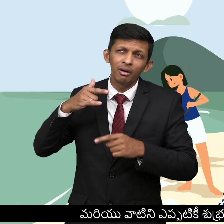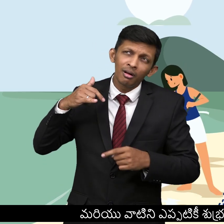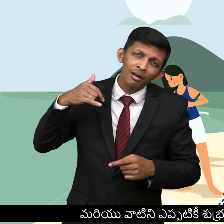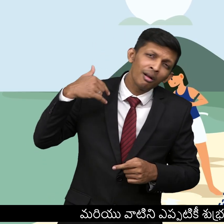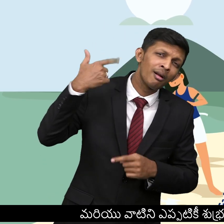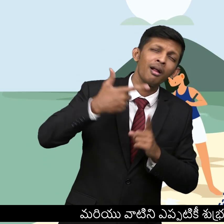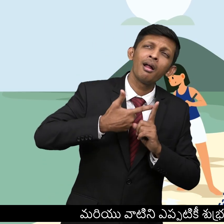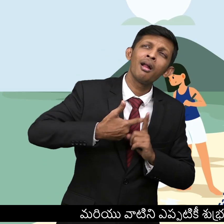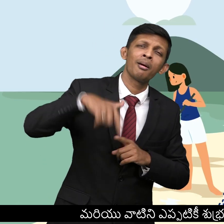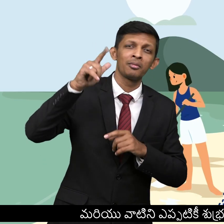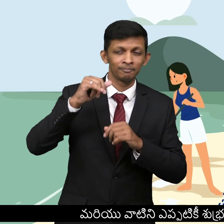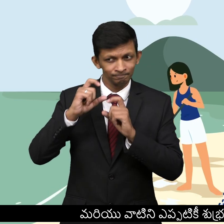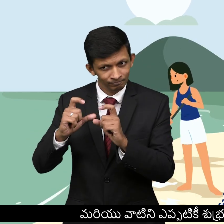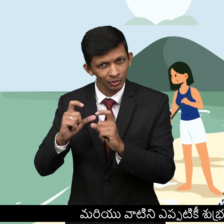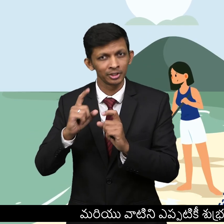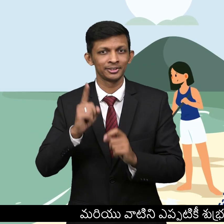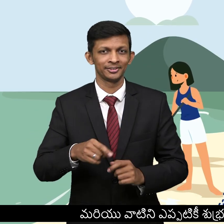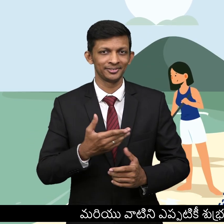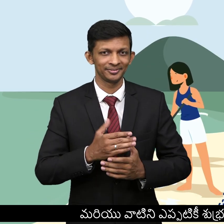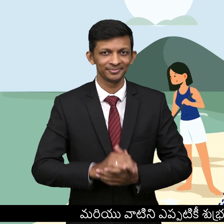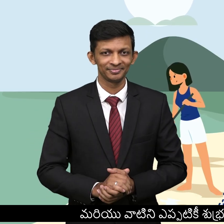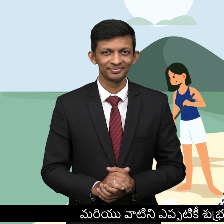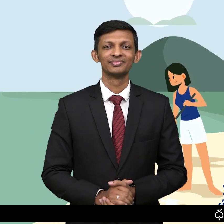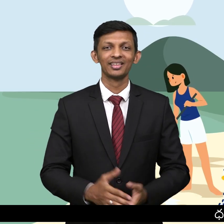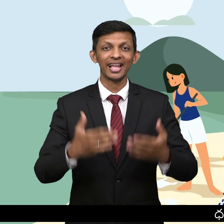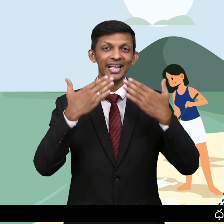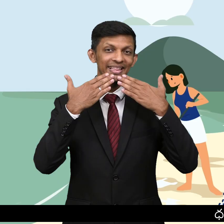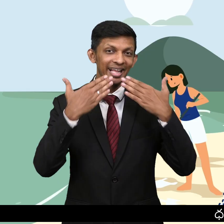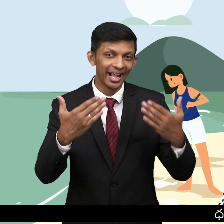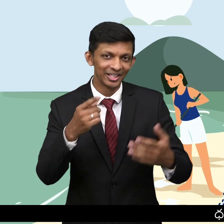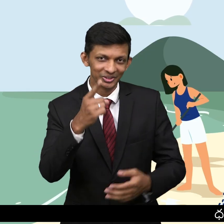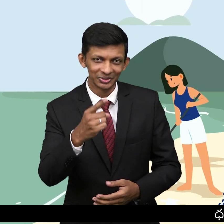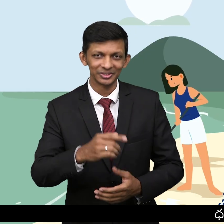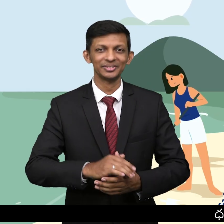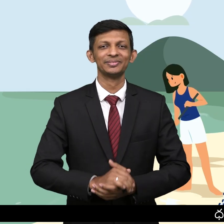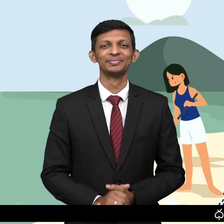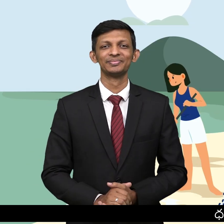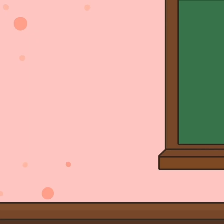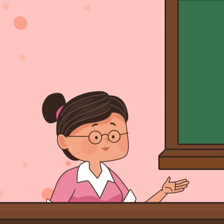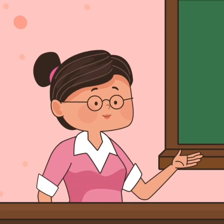ధన్యవాదాలు.